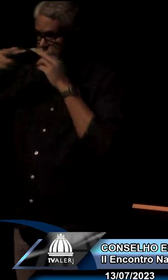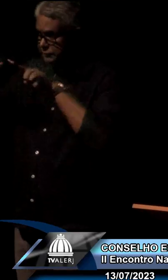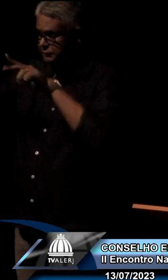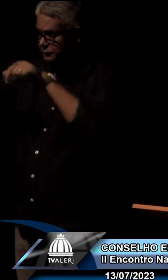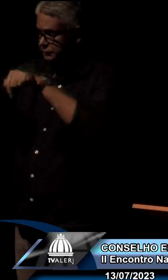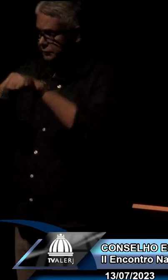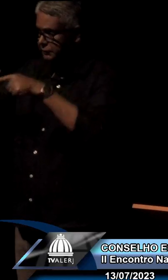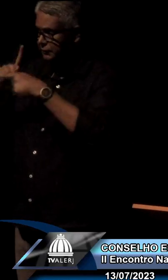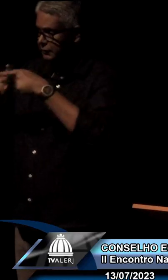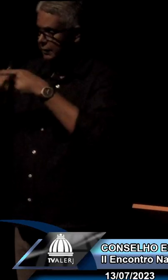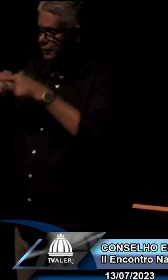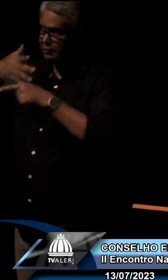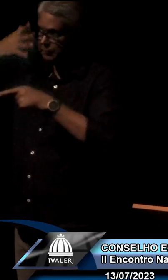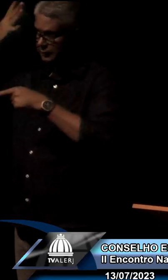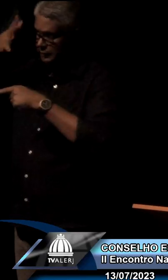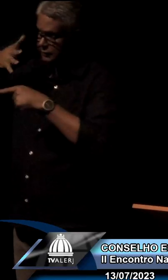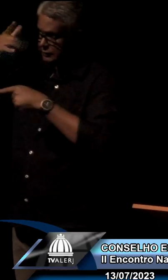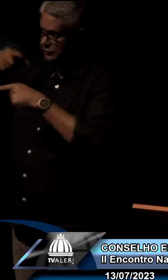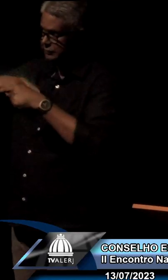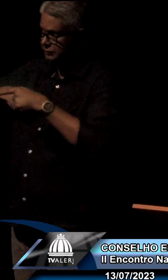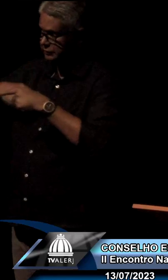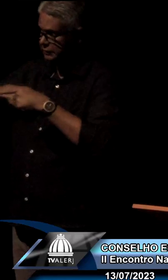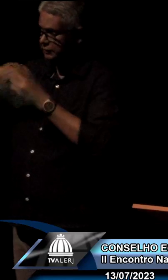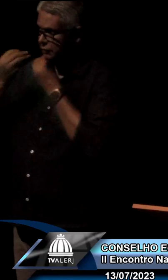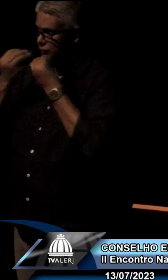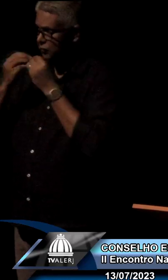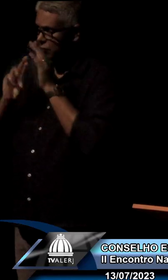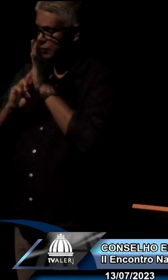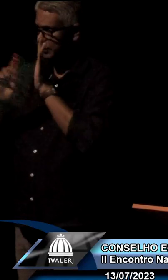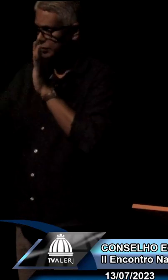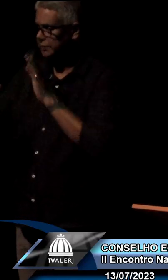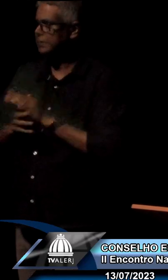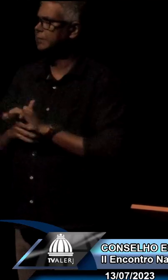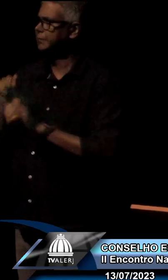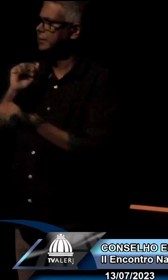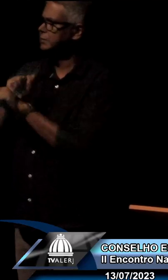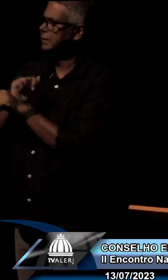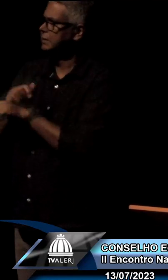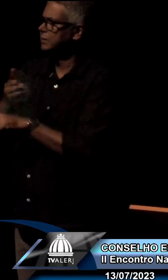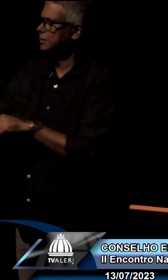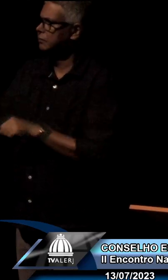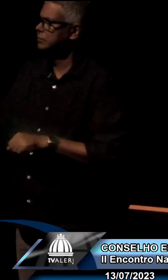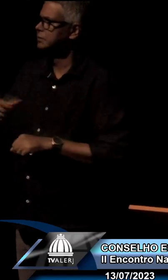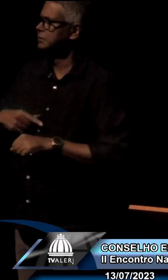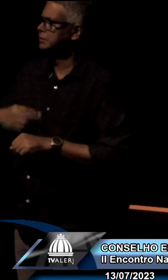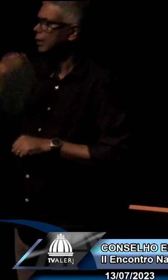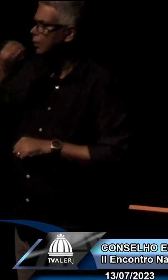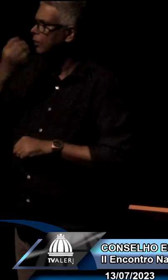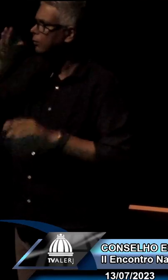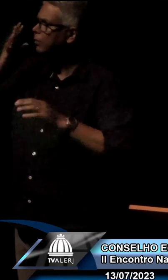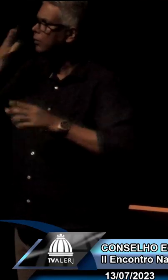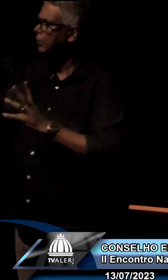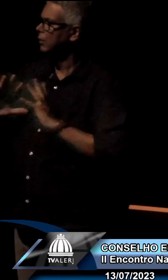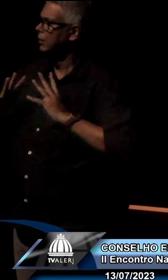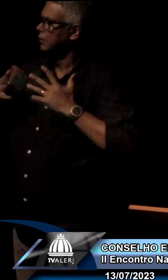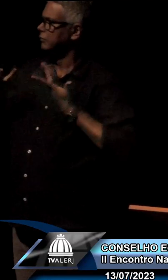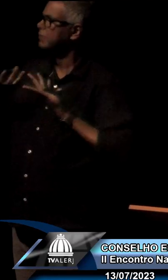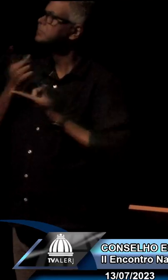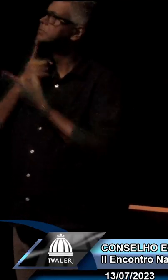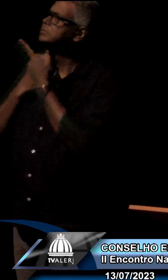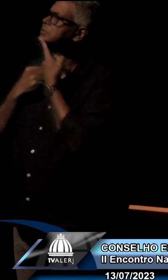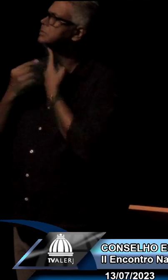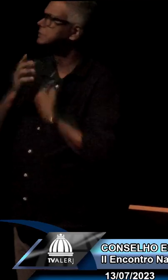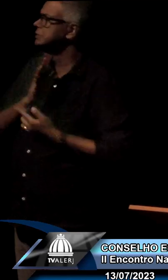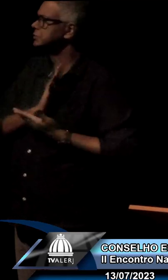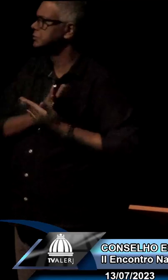que a palestrante Tenha também condições de responder Pessoal espero que vocês tenham um bom evento desejo de coração que